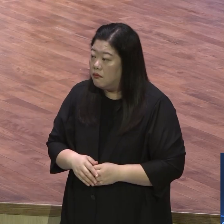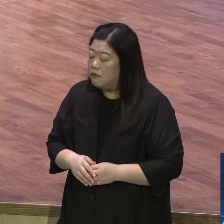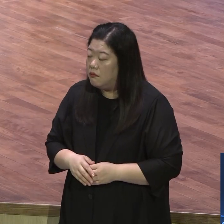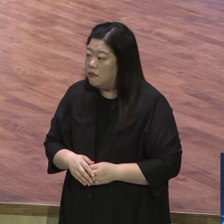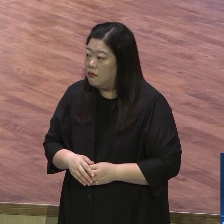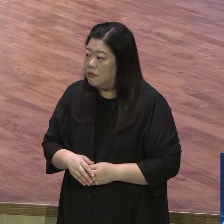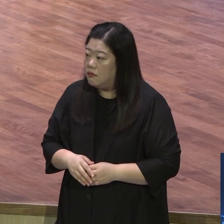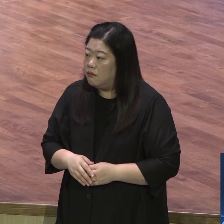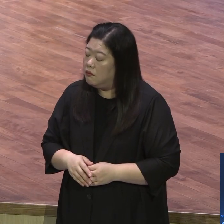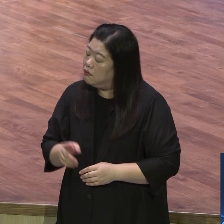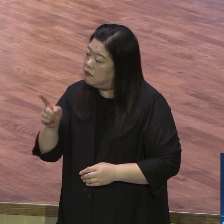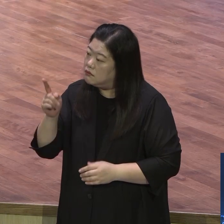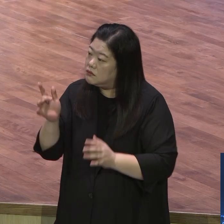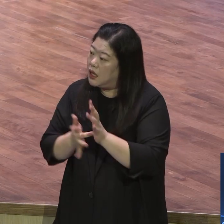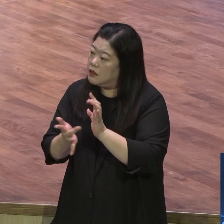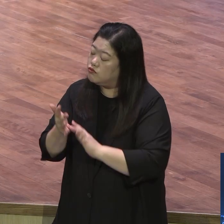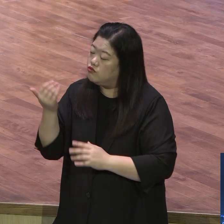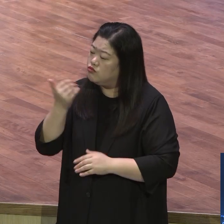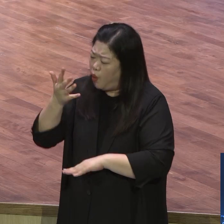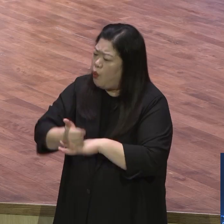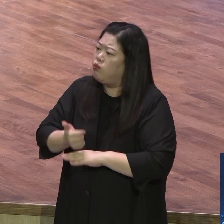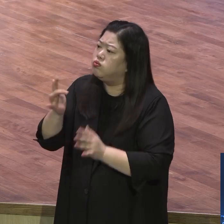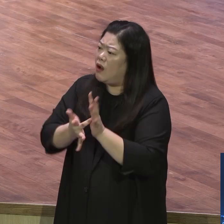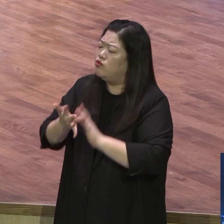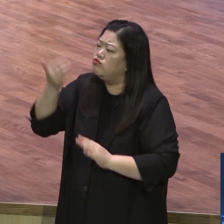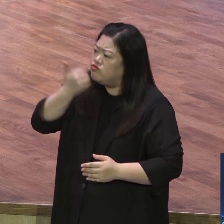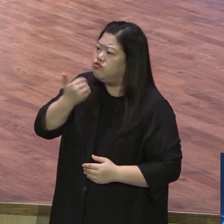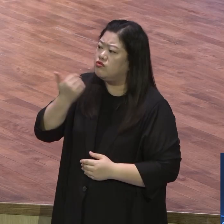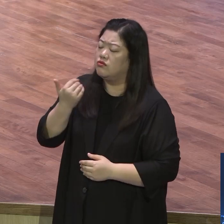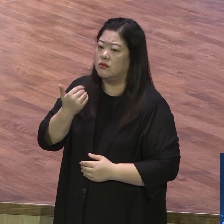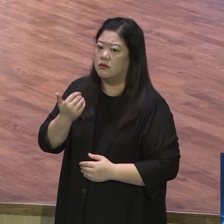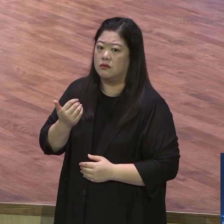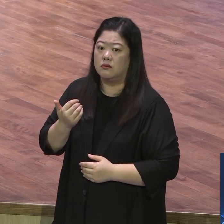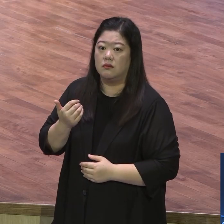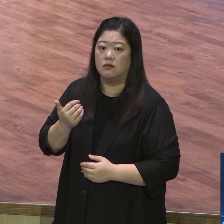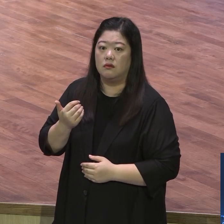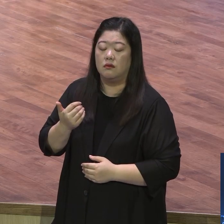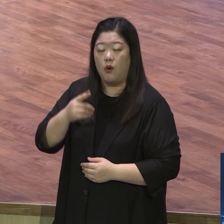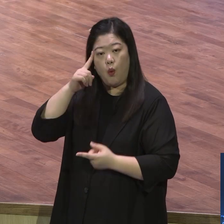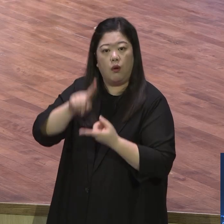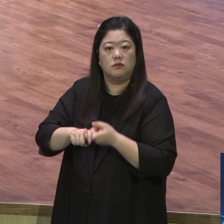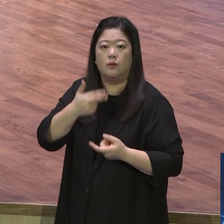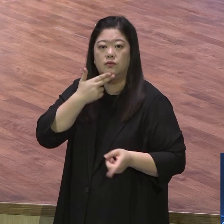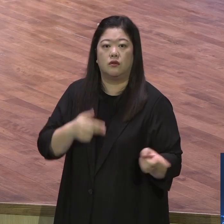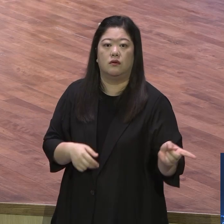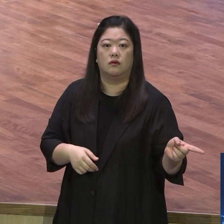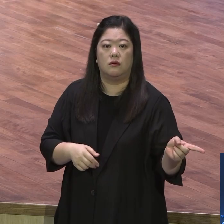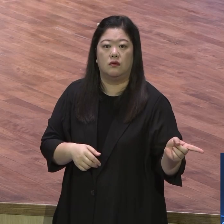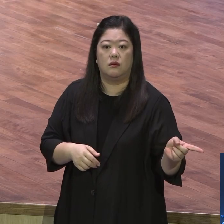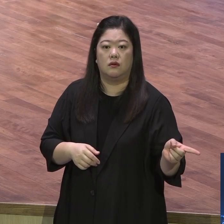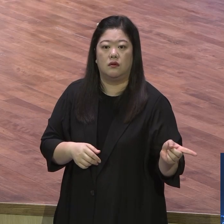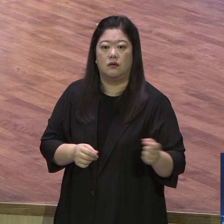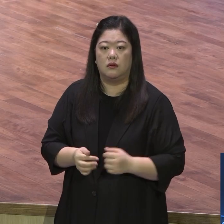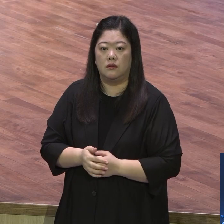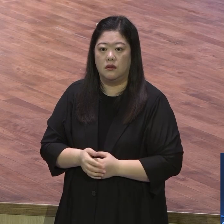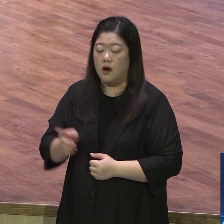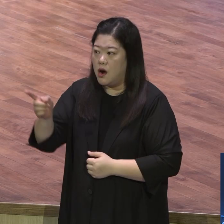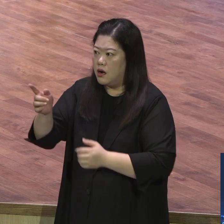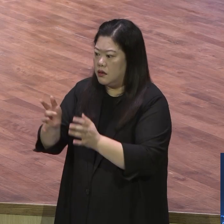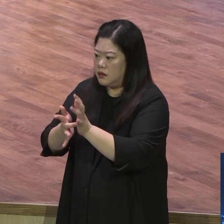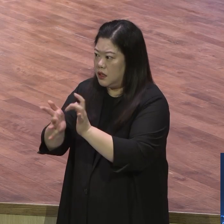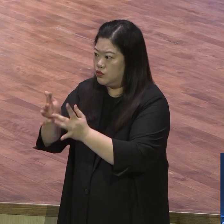관심이 없었어요 이런 일을 향한 데도 관심이 없어요 오직 자신들의 기득권을 지키기